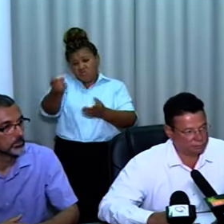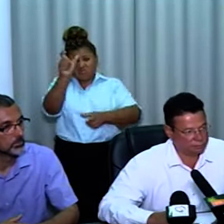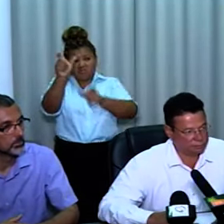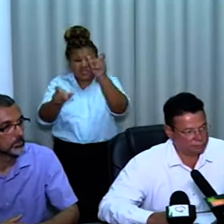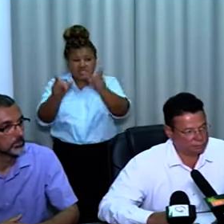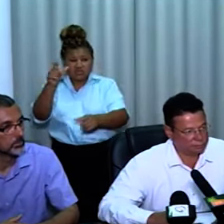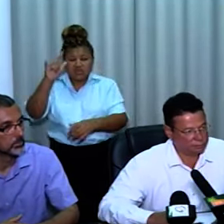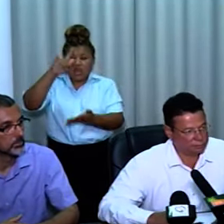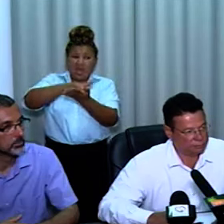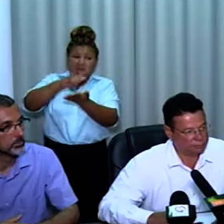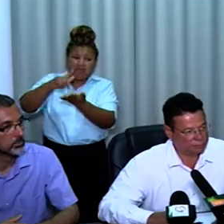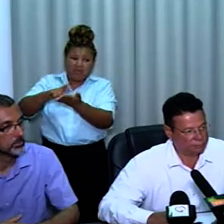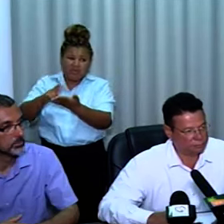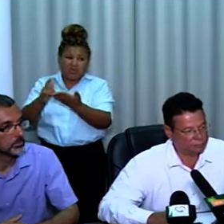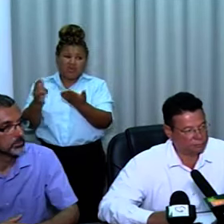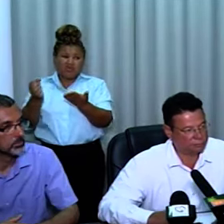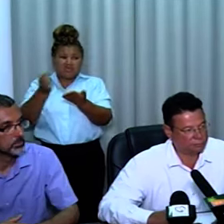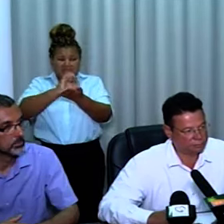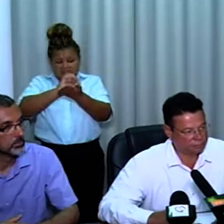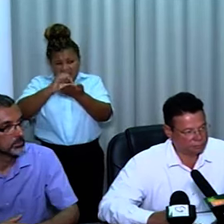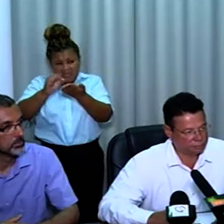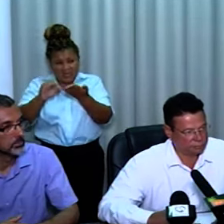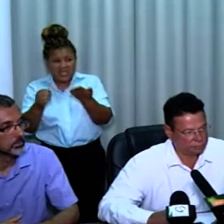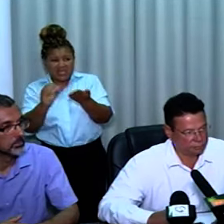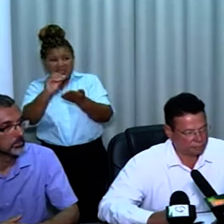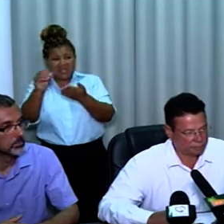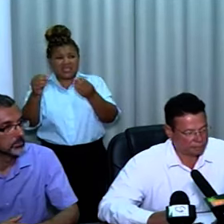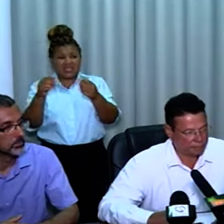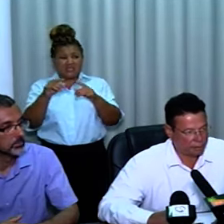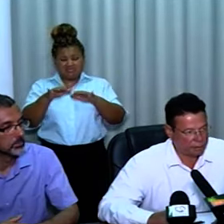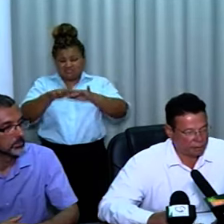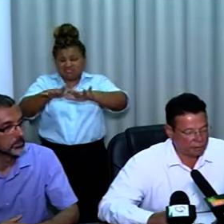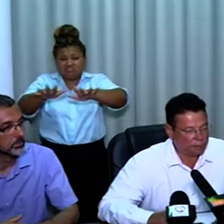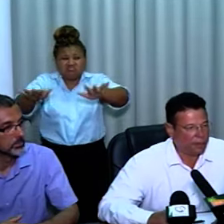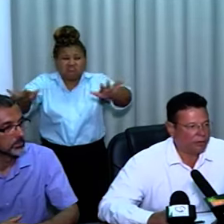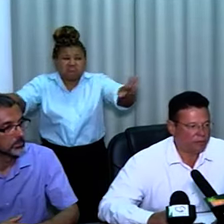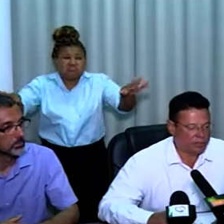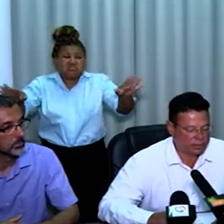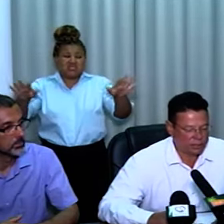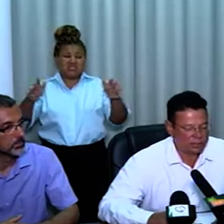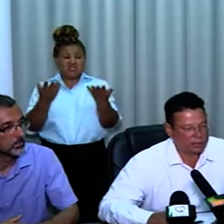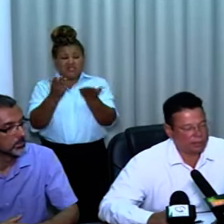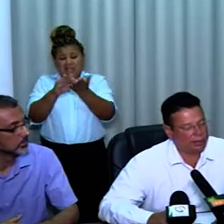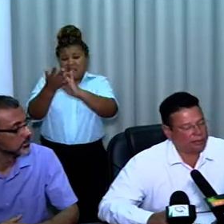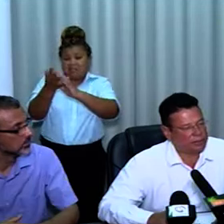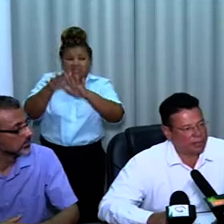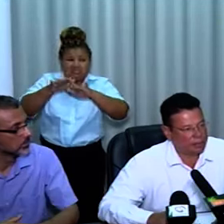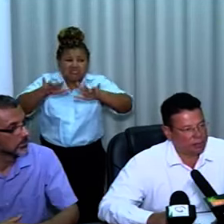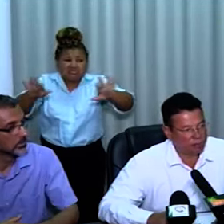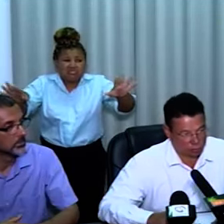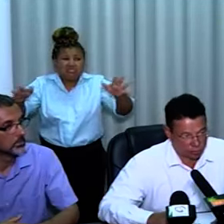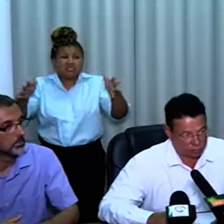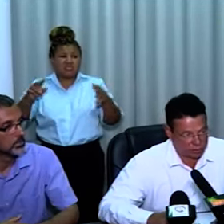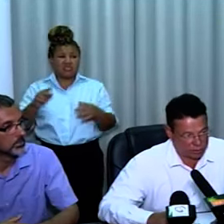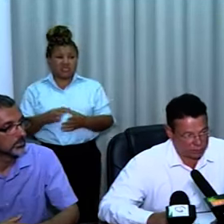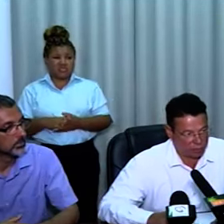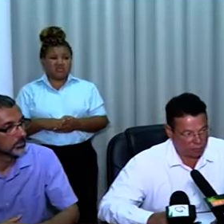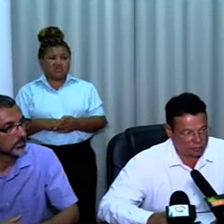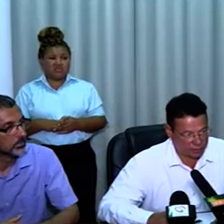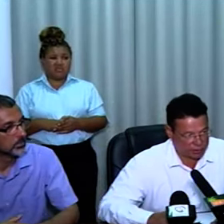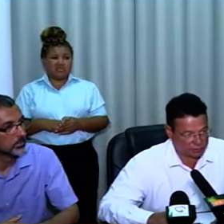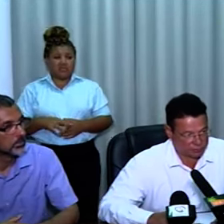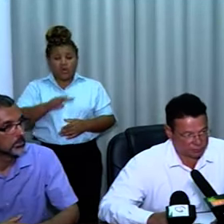payé peut-être masiné, pour faire contact tracing avec l'idéal à l'âge? Faudrait dire, Clive, qu'il y a l'ouvrage contact tracing,